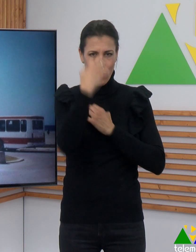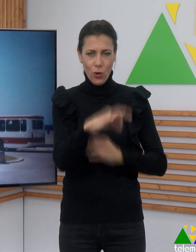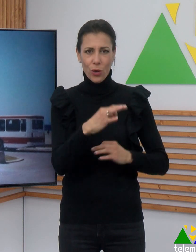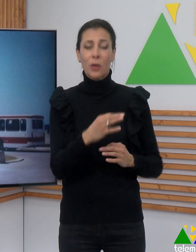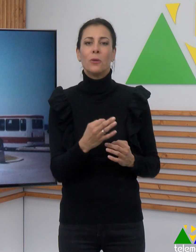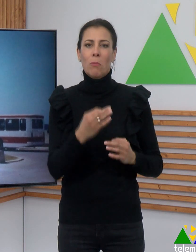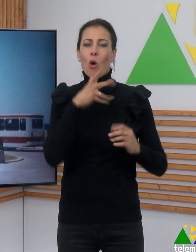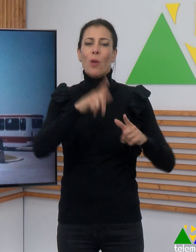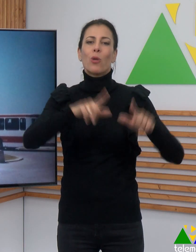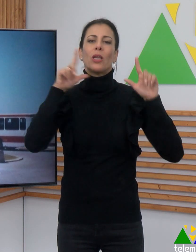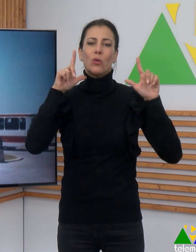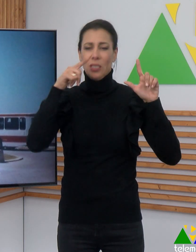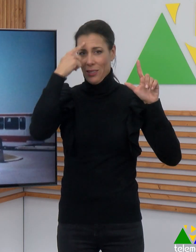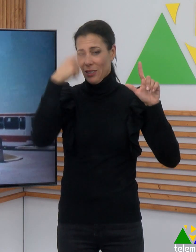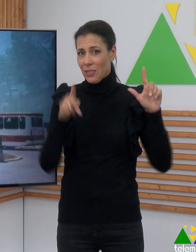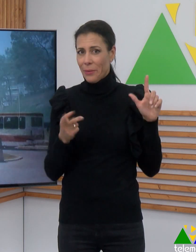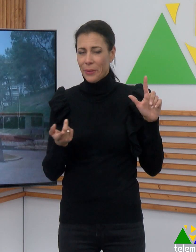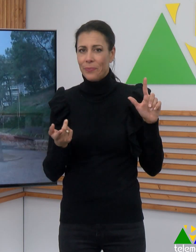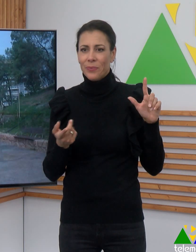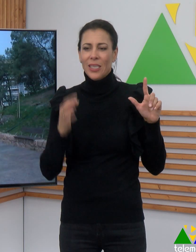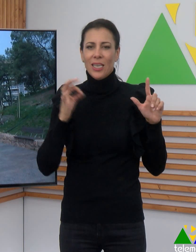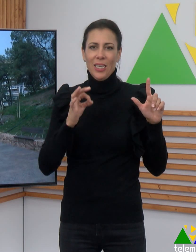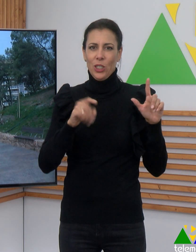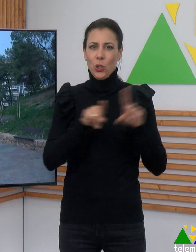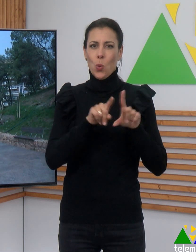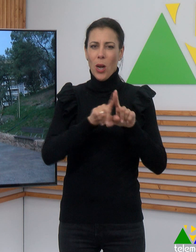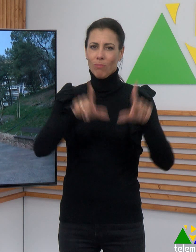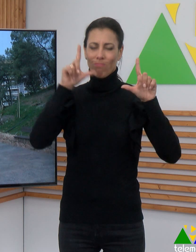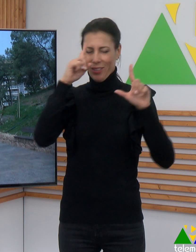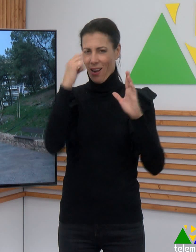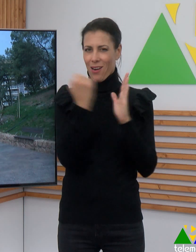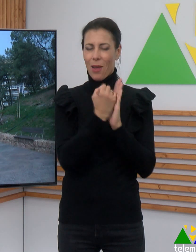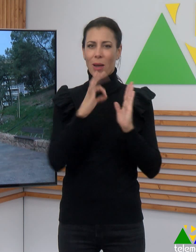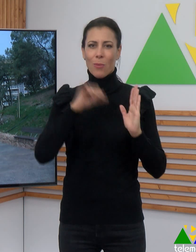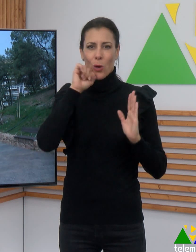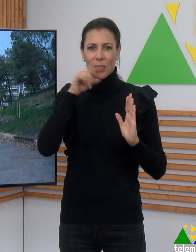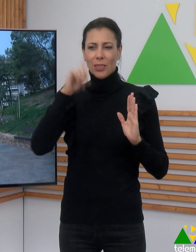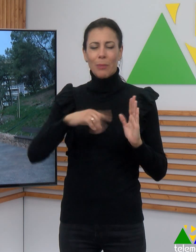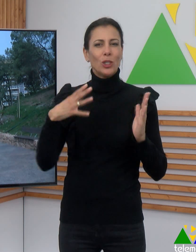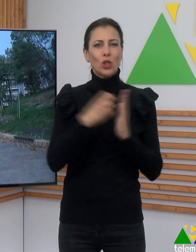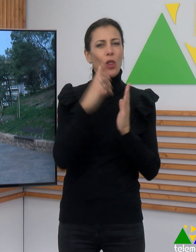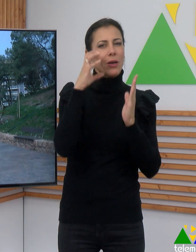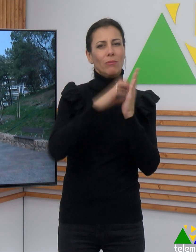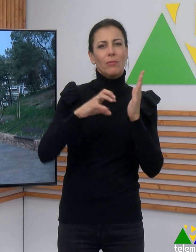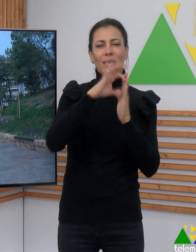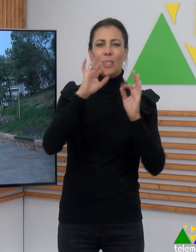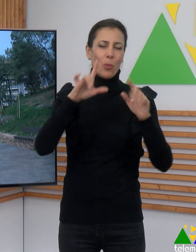Bueno, pues protagonizando, como ya saben ustedes, siempre apadrinando a Motril. Y todas esas estampas motrileñas que siempre protagoniza,